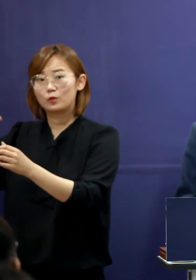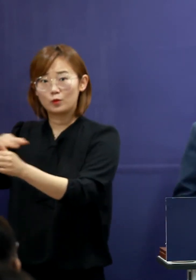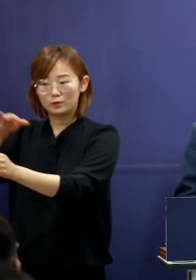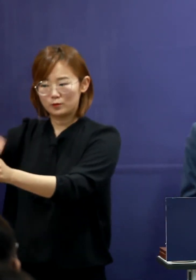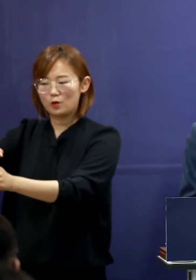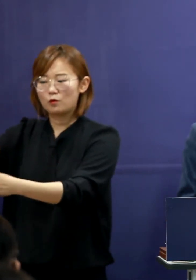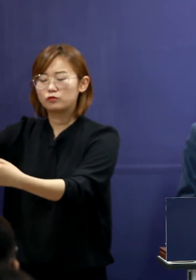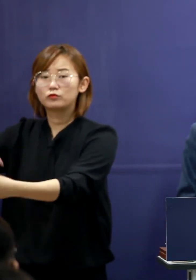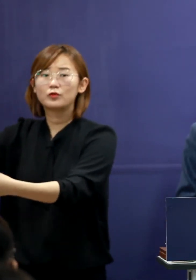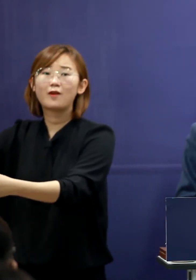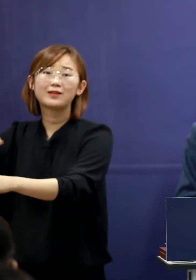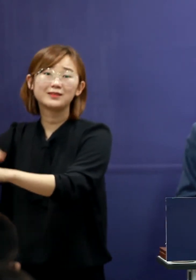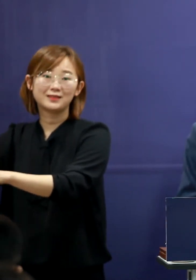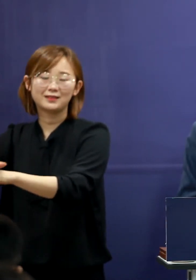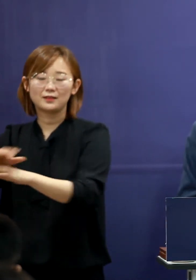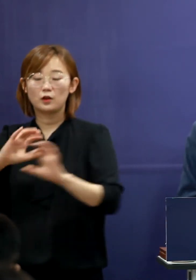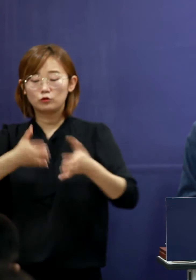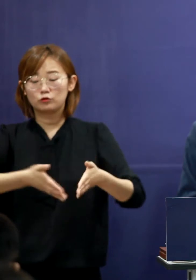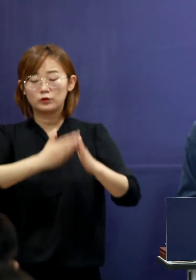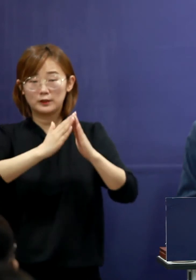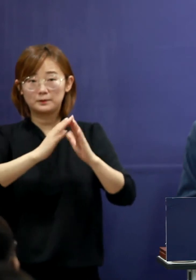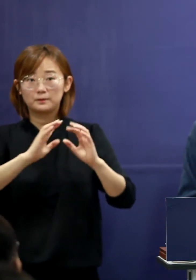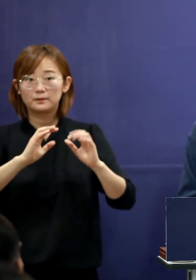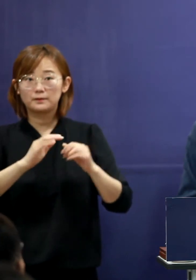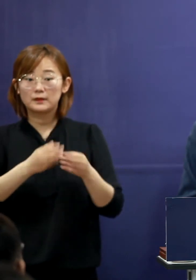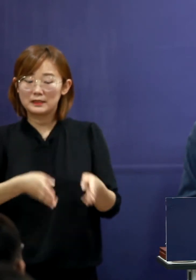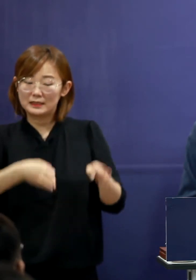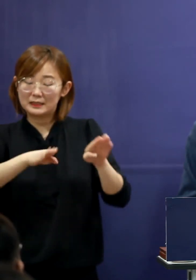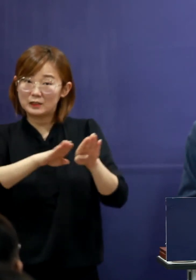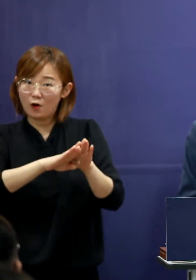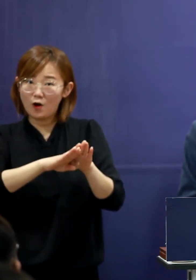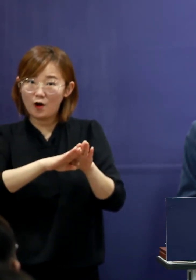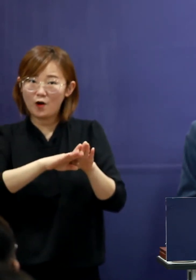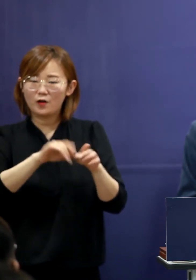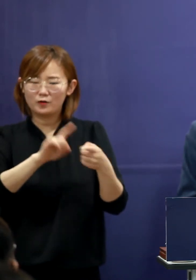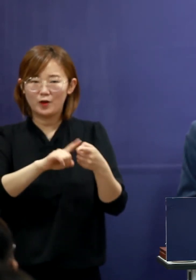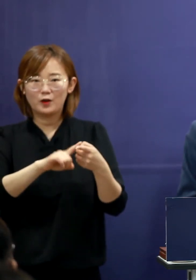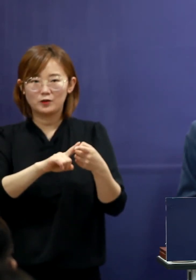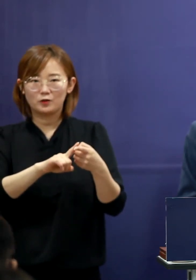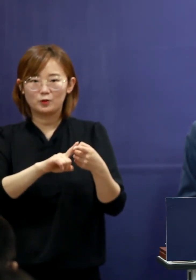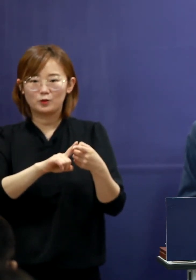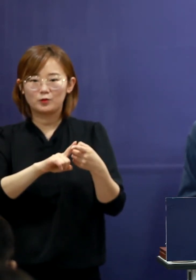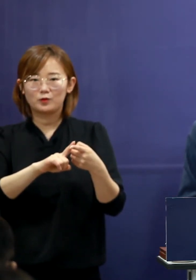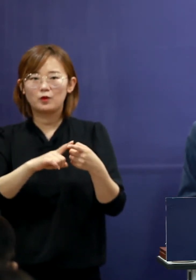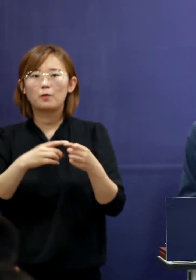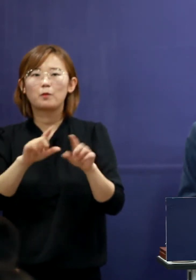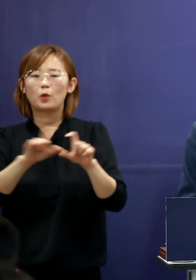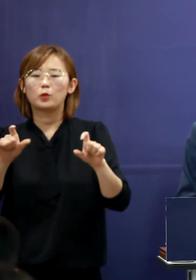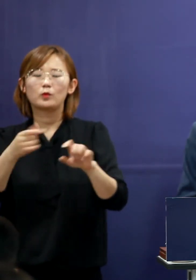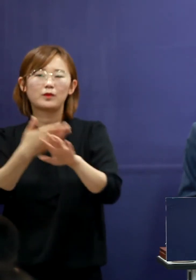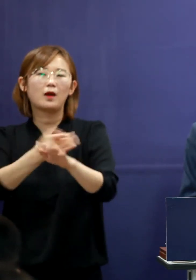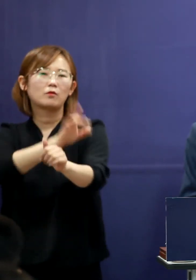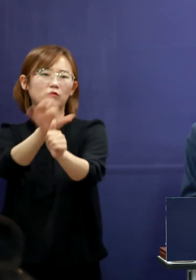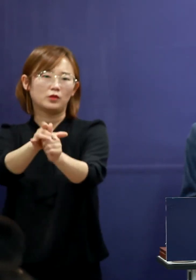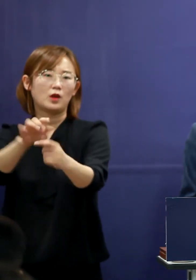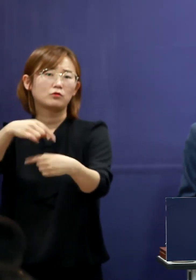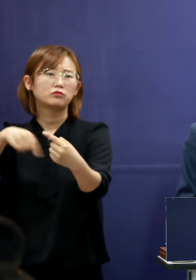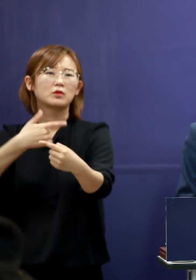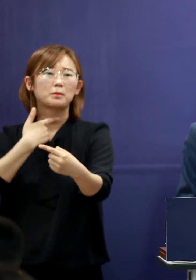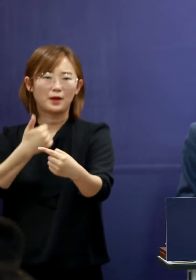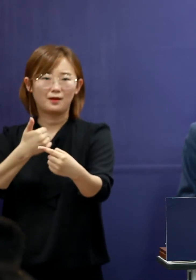또 직접 운영하는 것인데 여기까지는 국공립 시설도 되게 위탁해서 운영을 해왔거든요. 근데 그것은